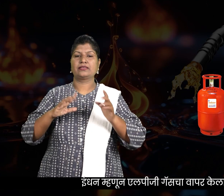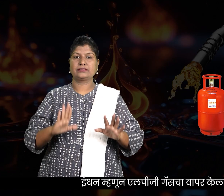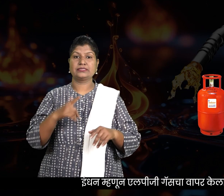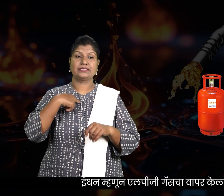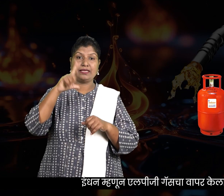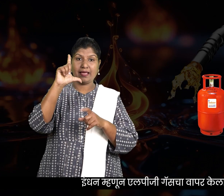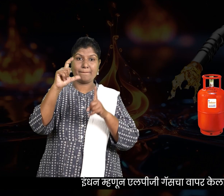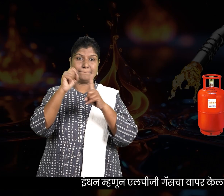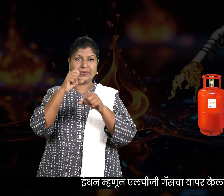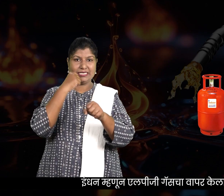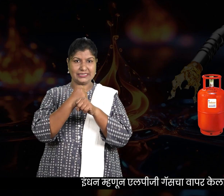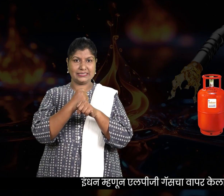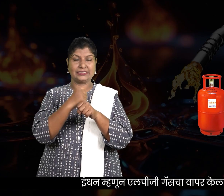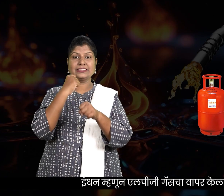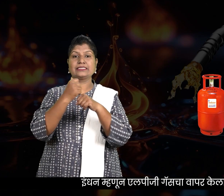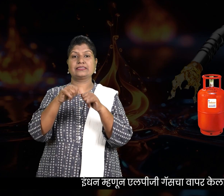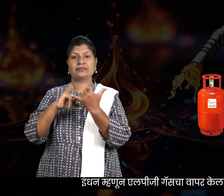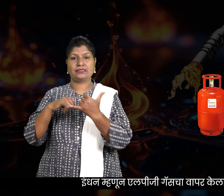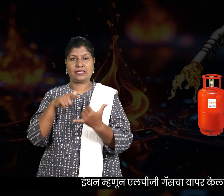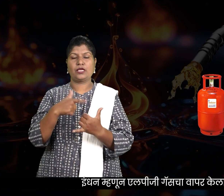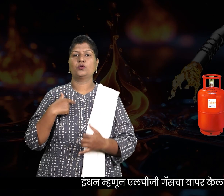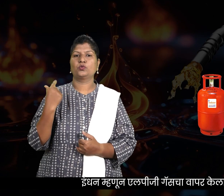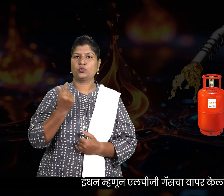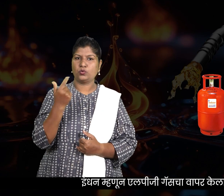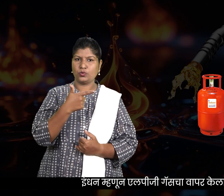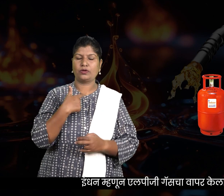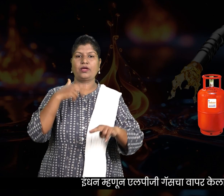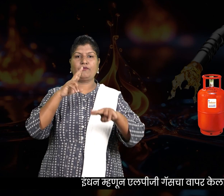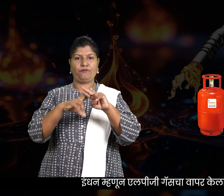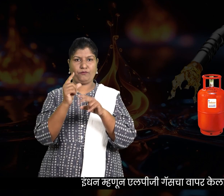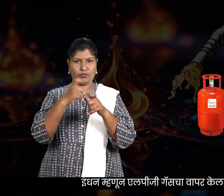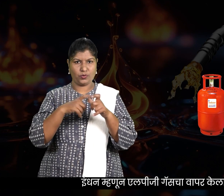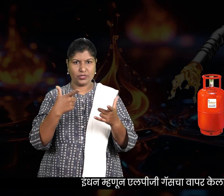इंधन म्हणून LPG गॅसचा वापर केला जातो.